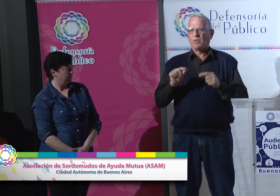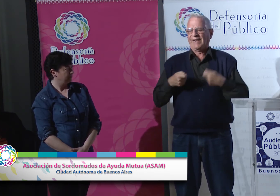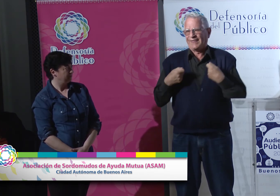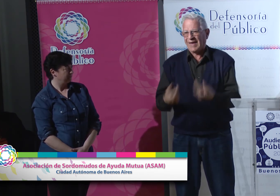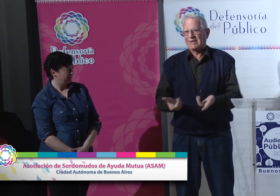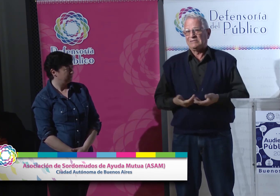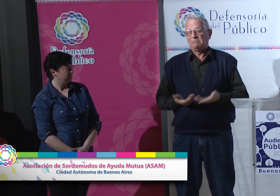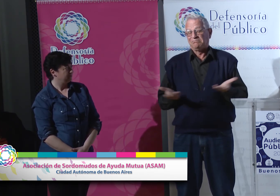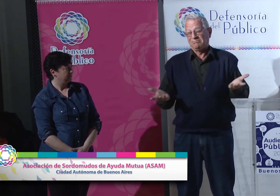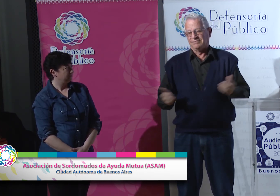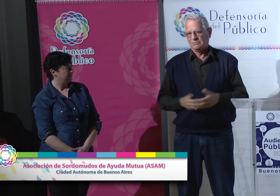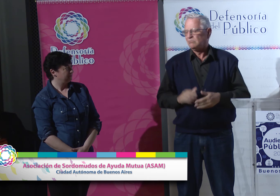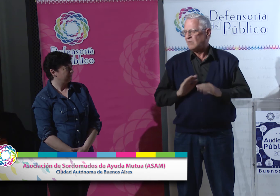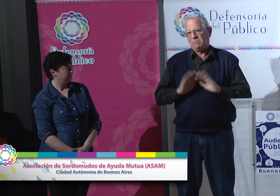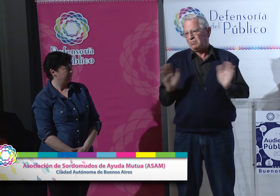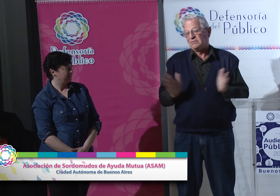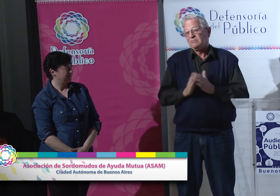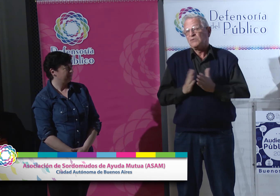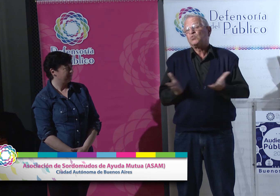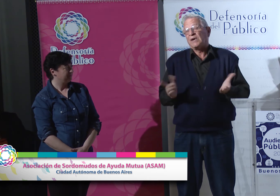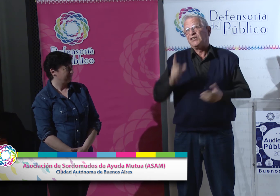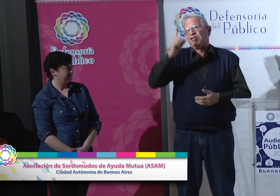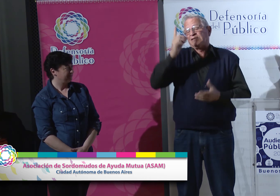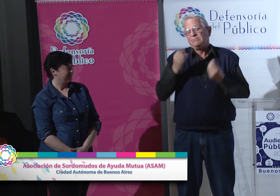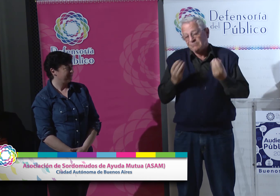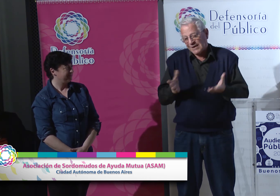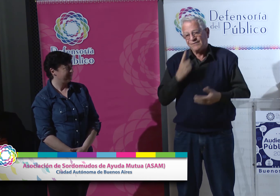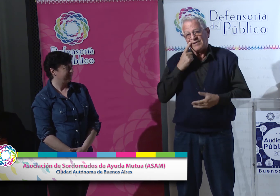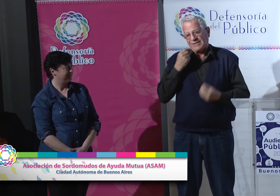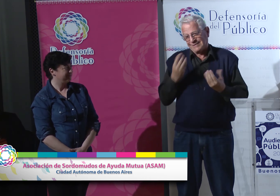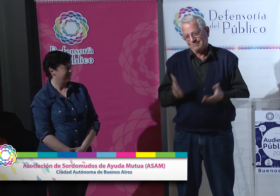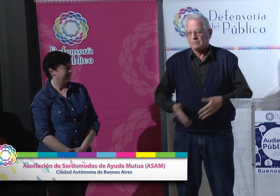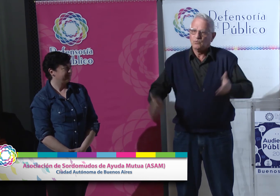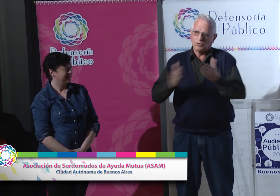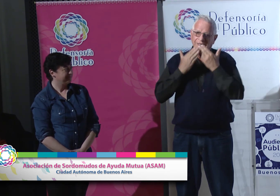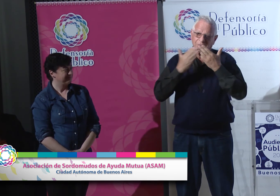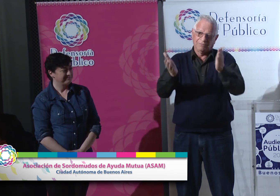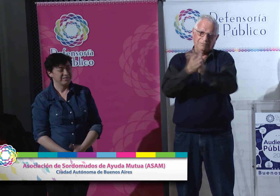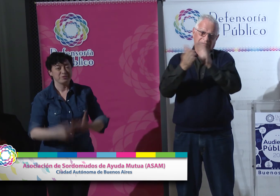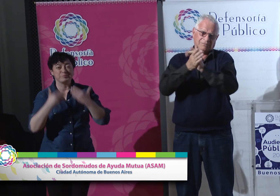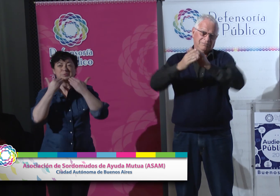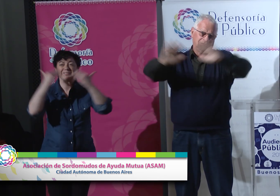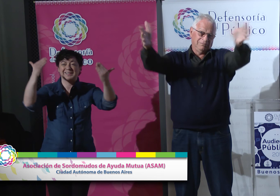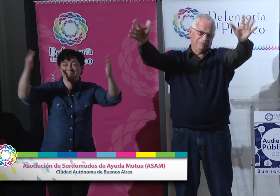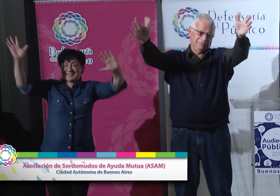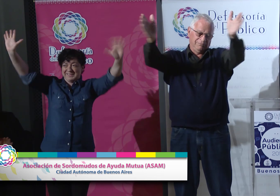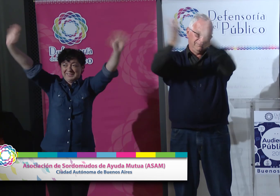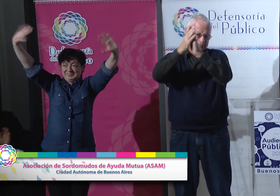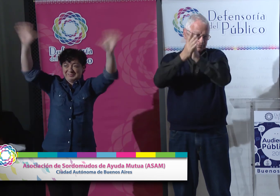que que se le pueda brindar esto nada más yo espero que dios nos acompañe y que todo esto muchas